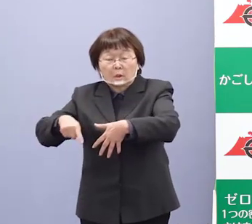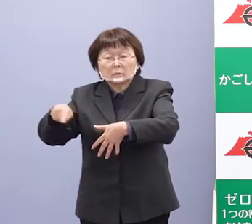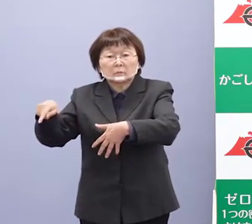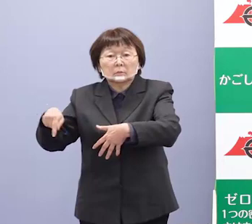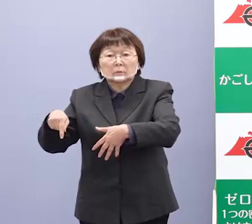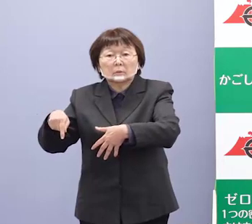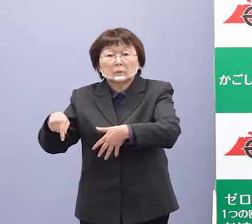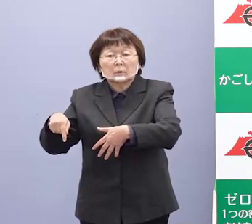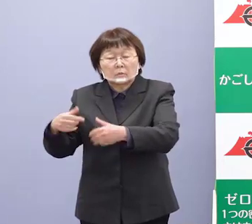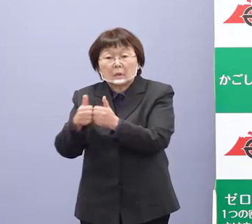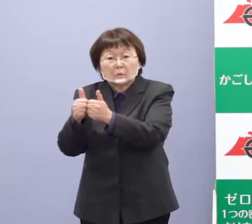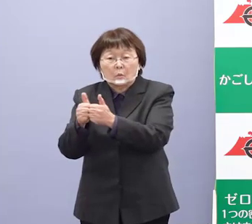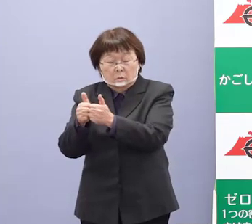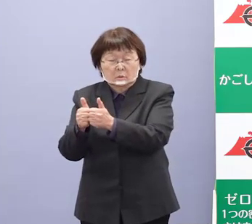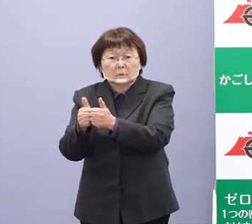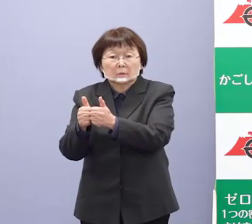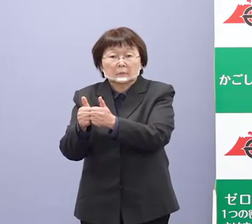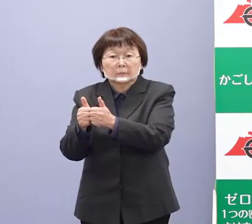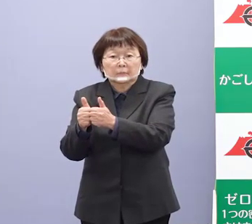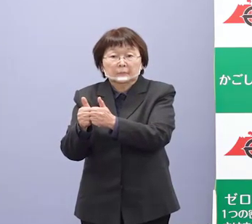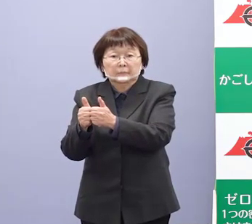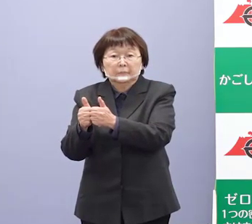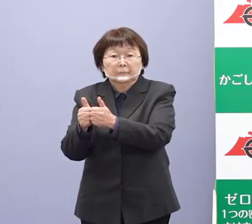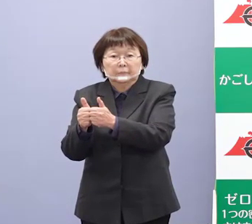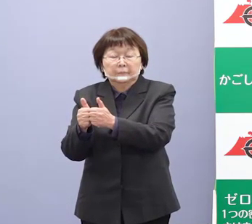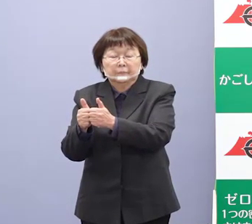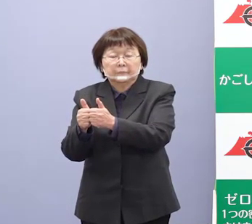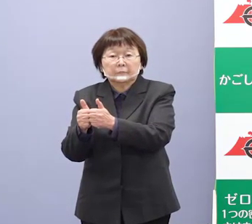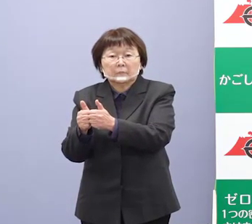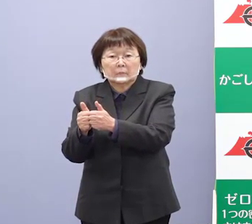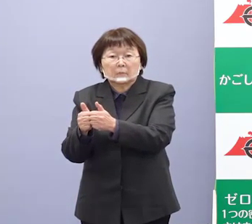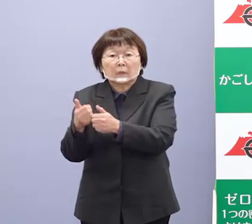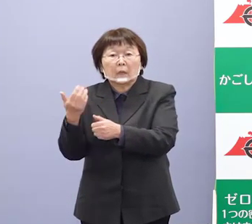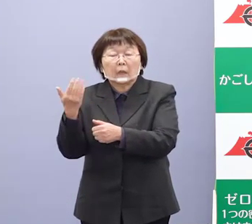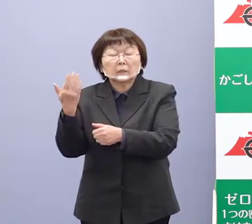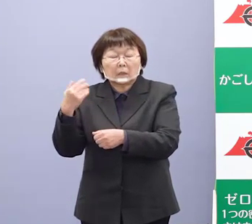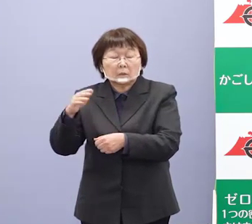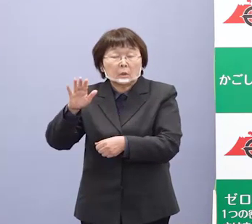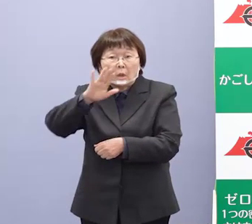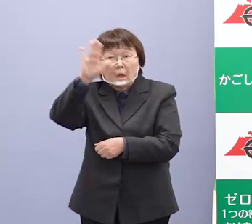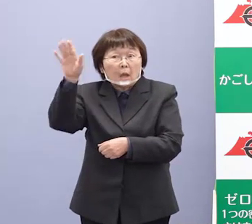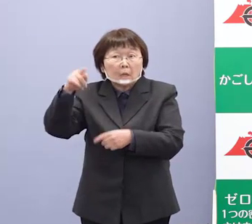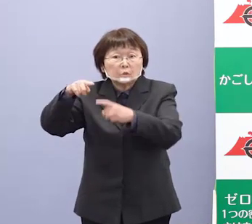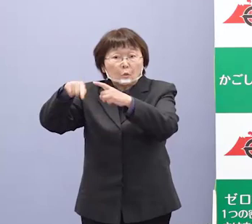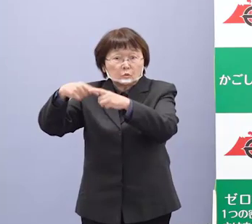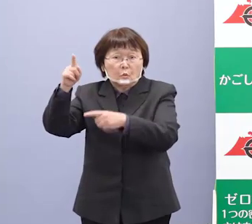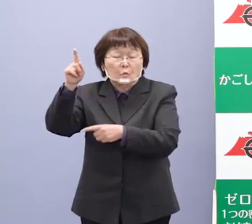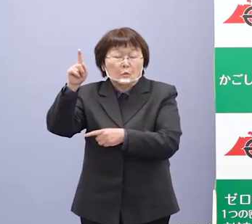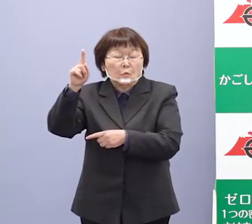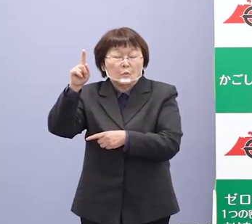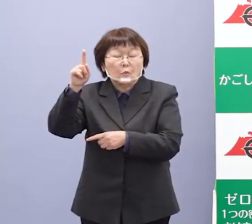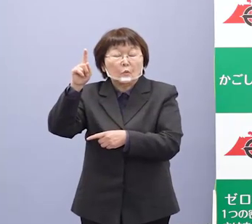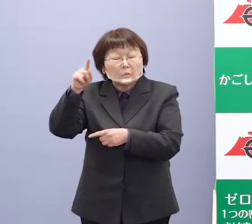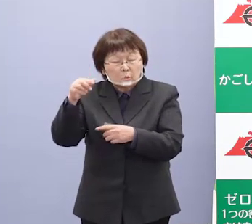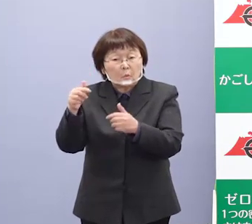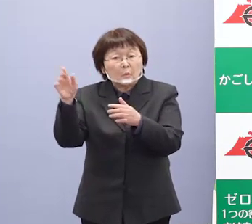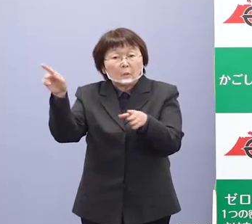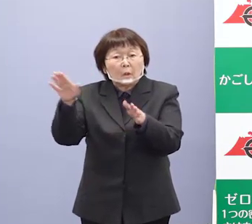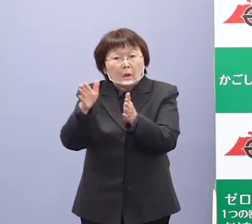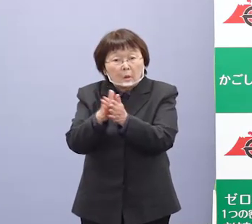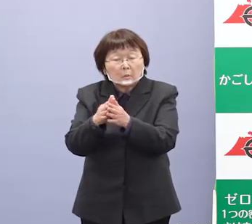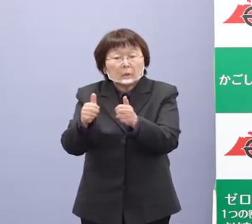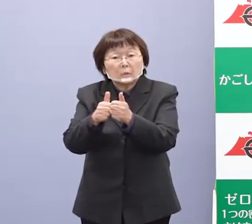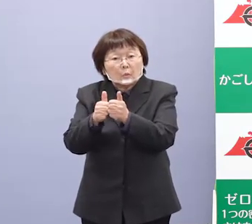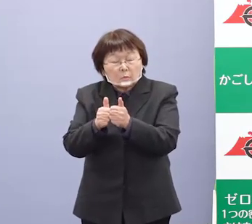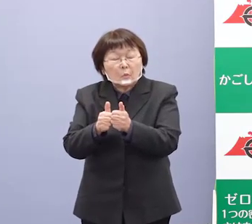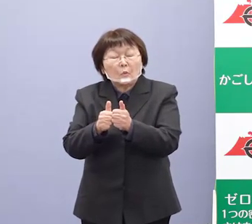には協議されるということかもしれないんですけれども、先ほどその気象庁との、協議も含めて検討